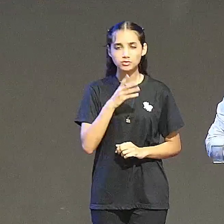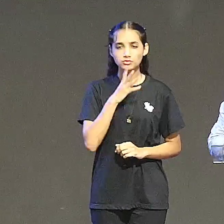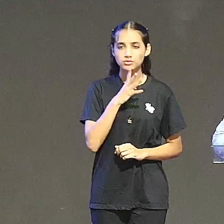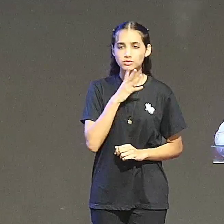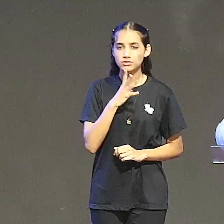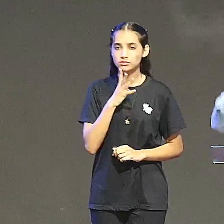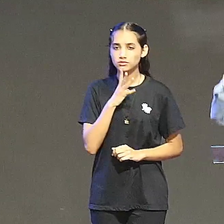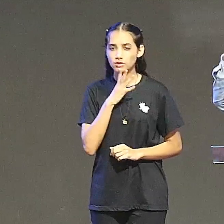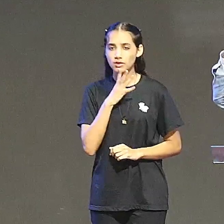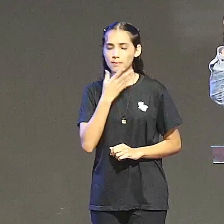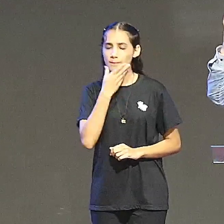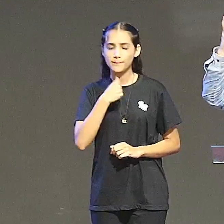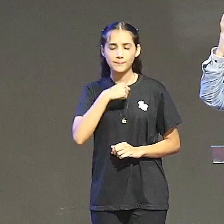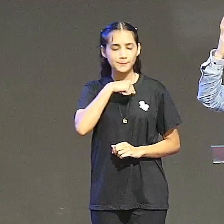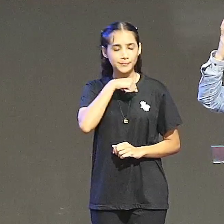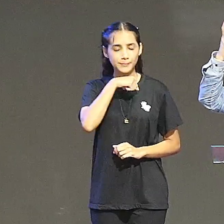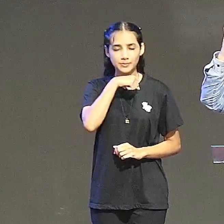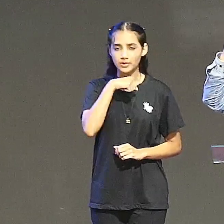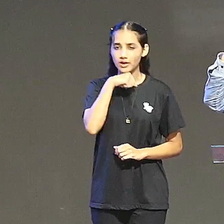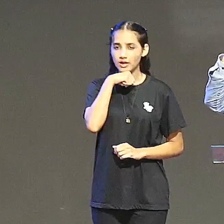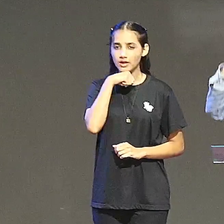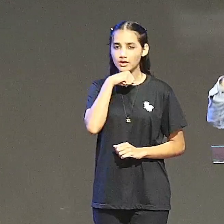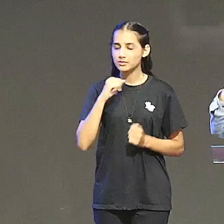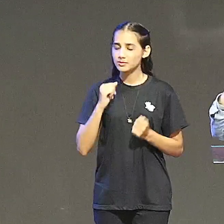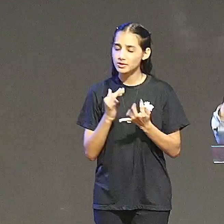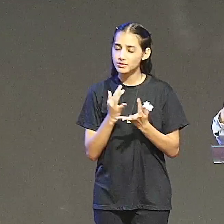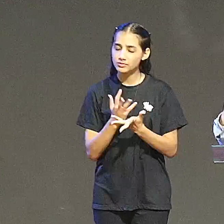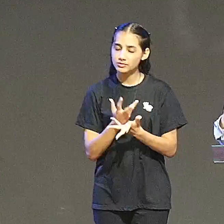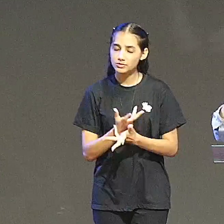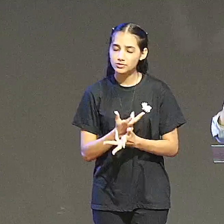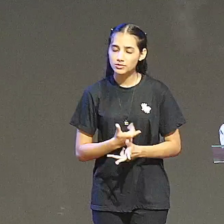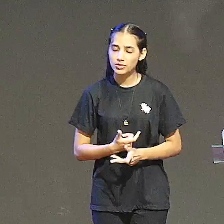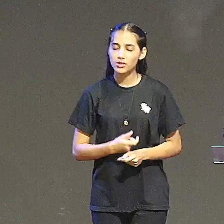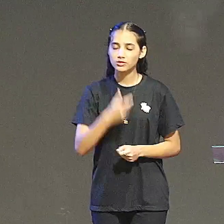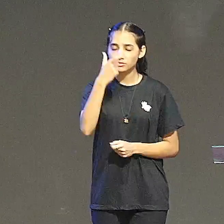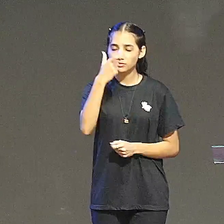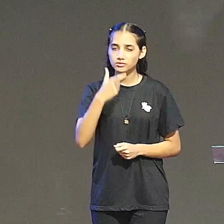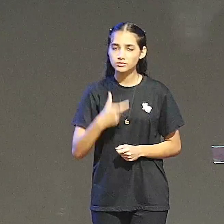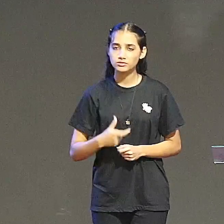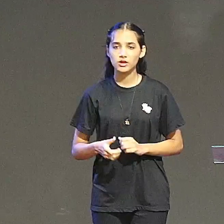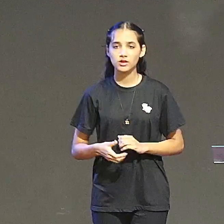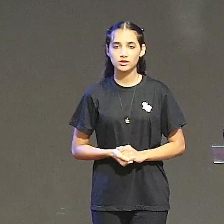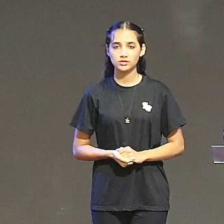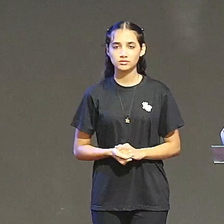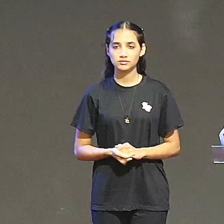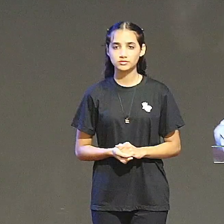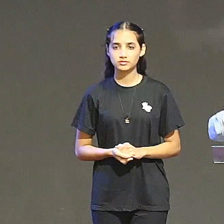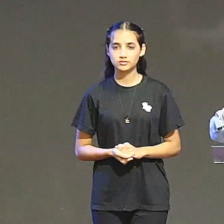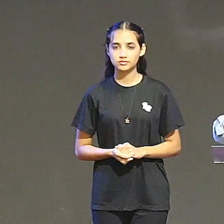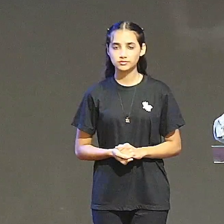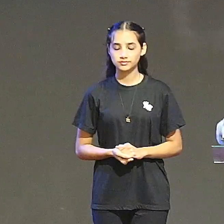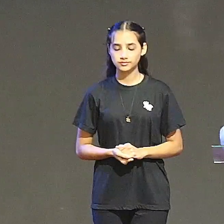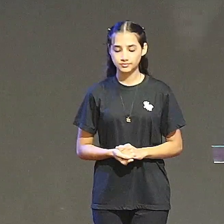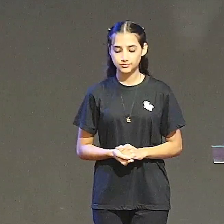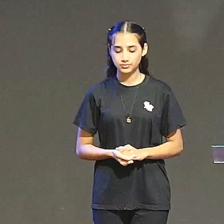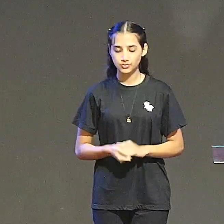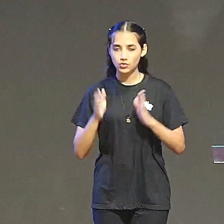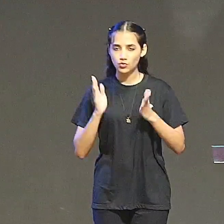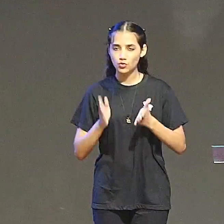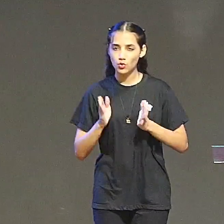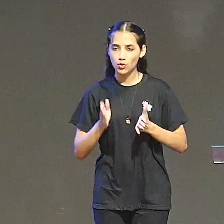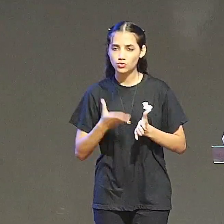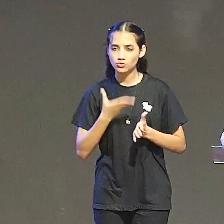tiveram pais mas receberam de Deus a paternidade que lhes faltava e hoje conseguem exercer